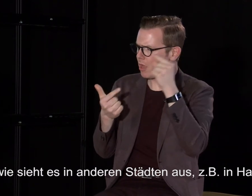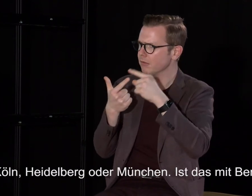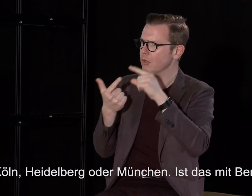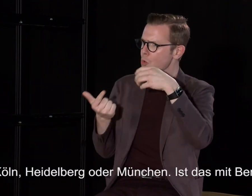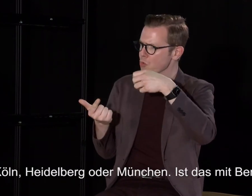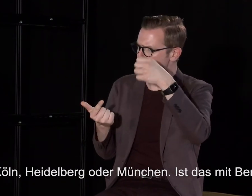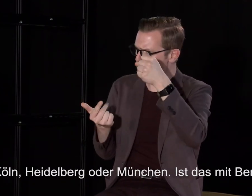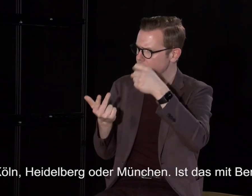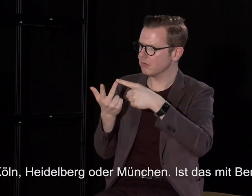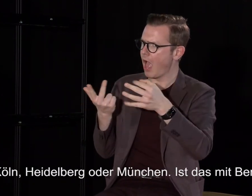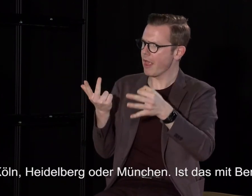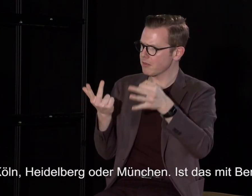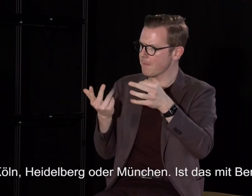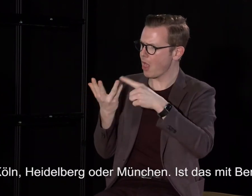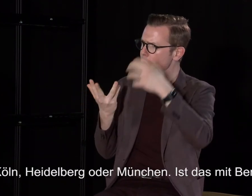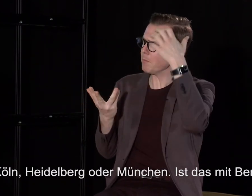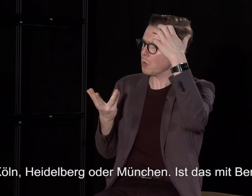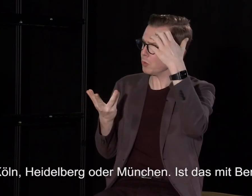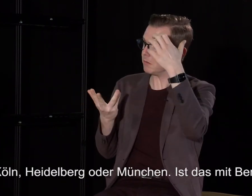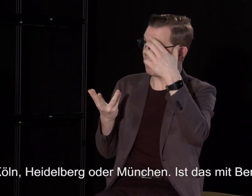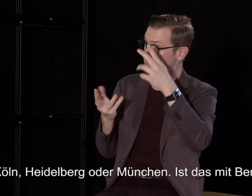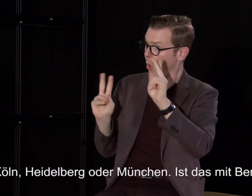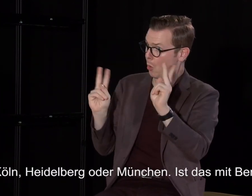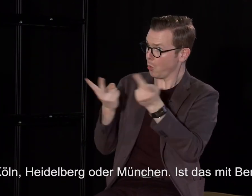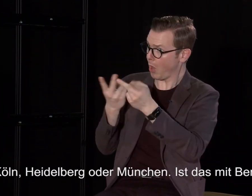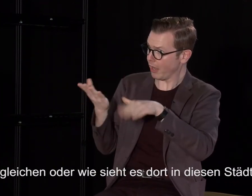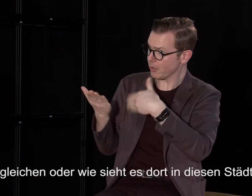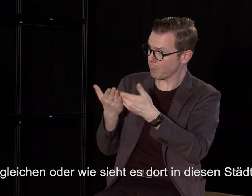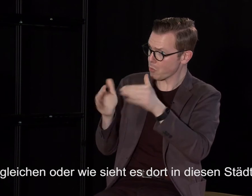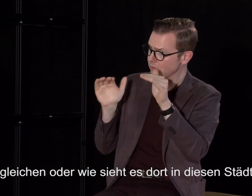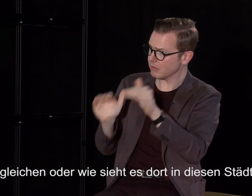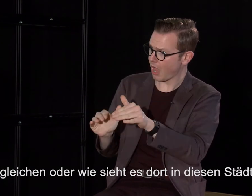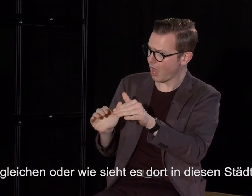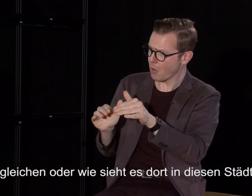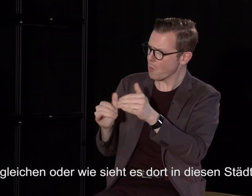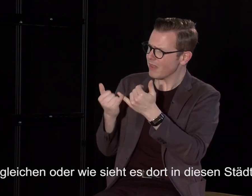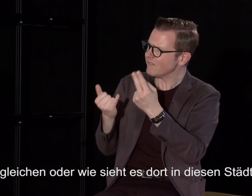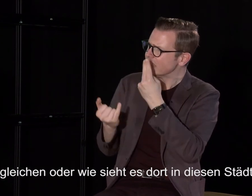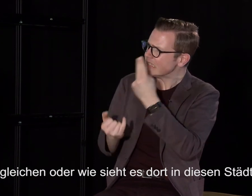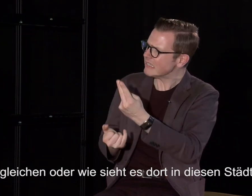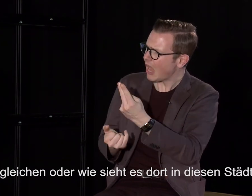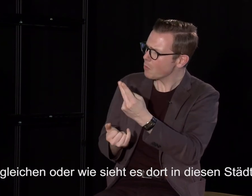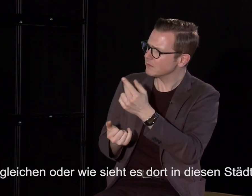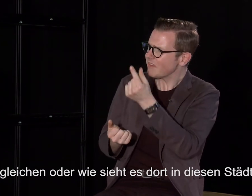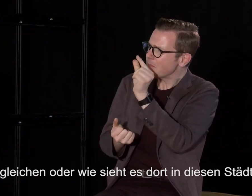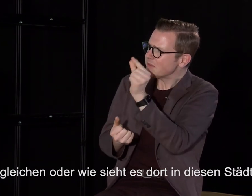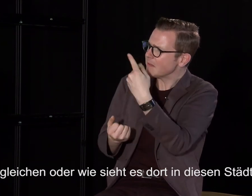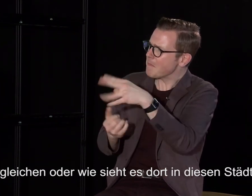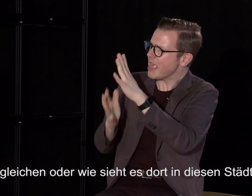Köln, in Heidelberg oder in München? Ist das mit Berlin zu vergleichen oder wie sieht es dort in den Städten aus?